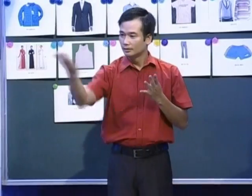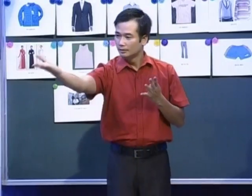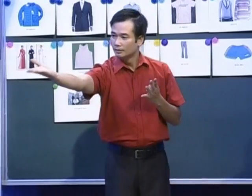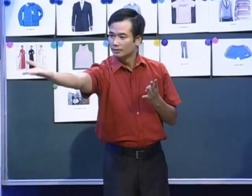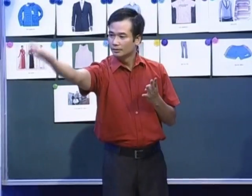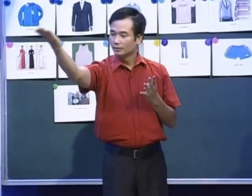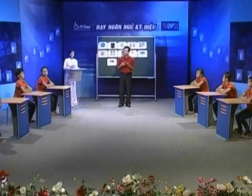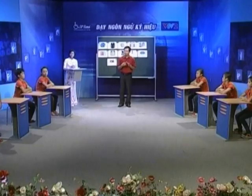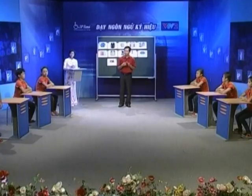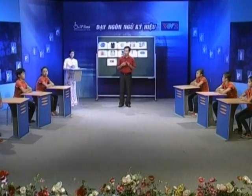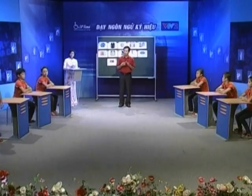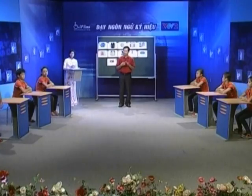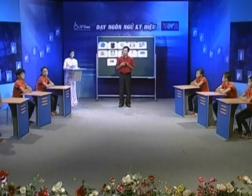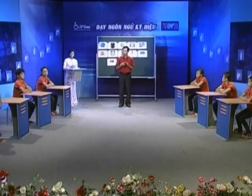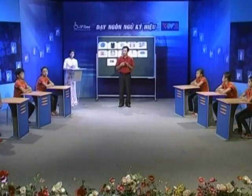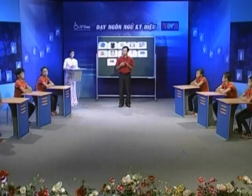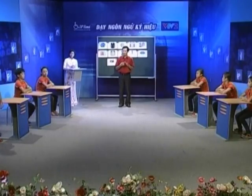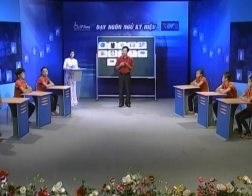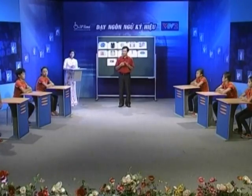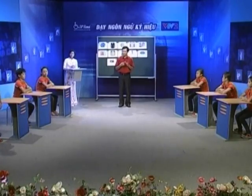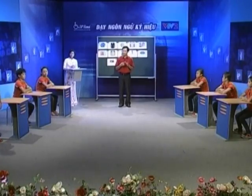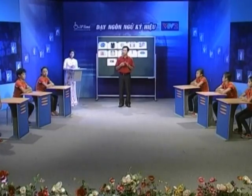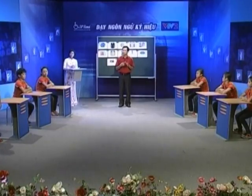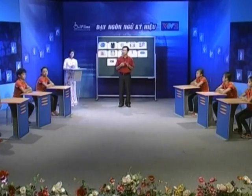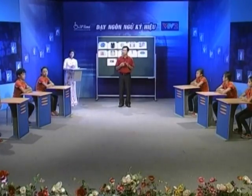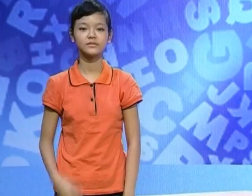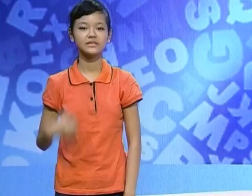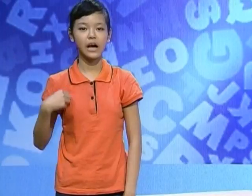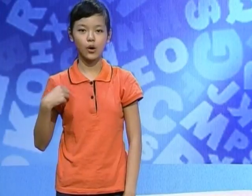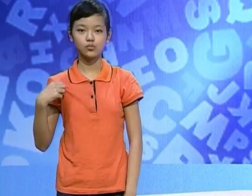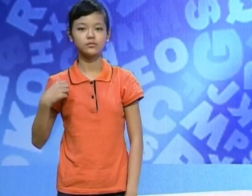Còn ai nhớ được không? Bạn nhớ được cả ký hiệu áo dài nữa đấy.